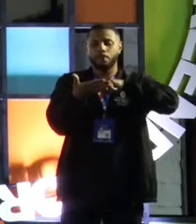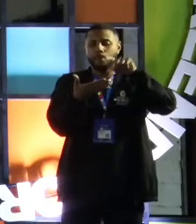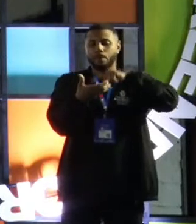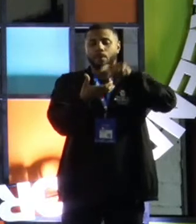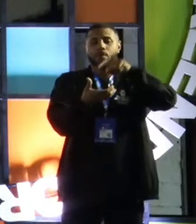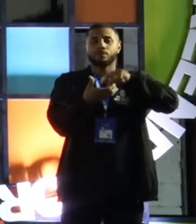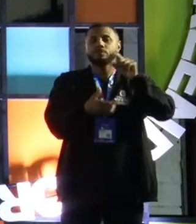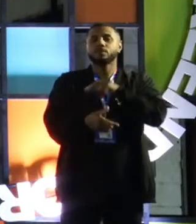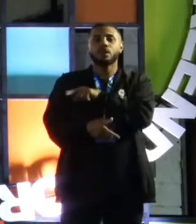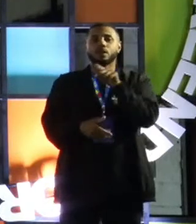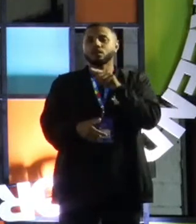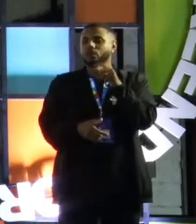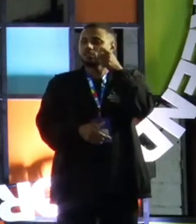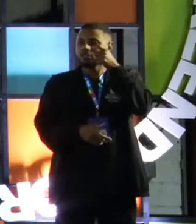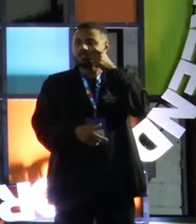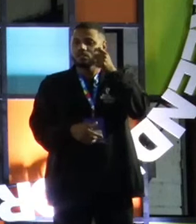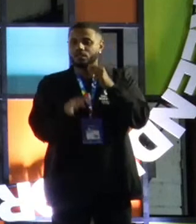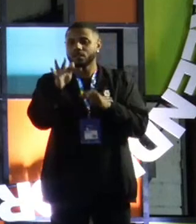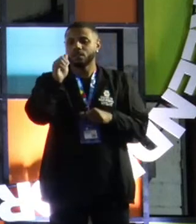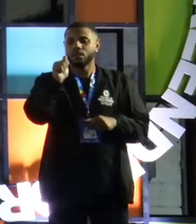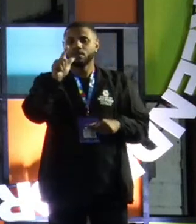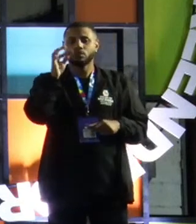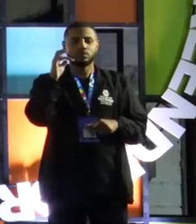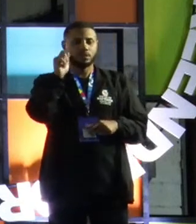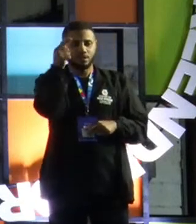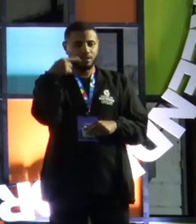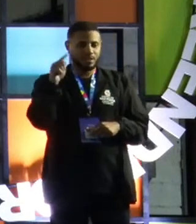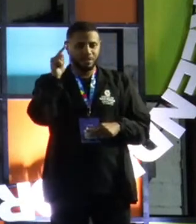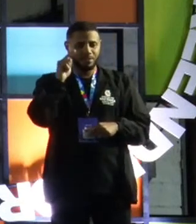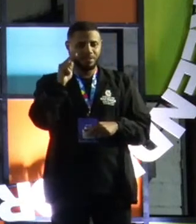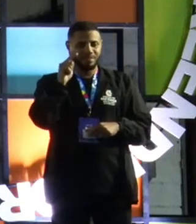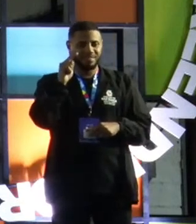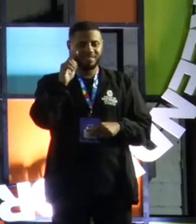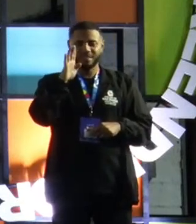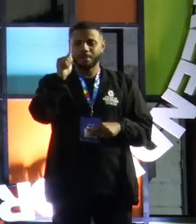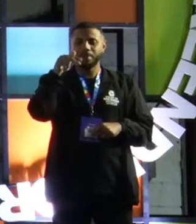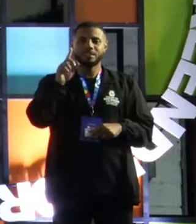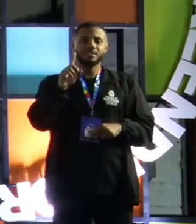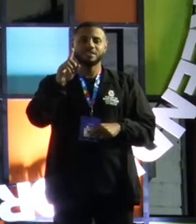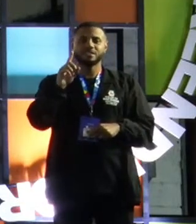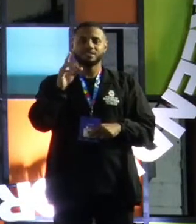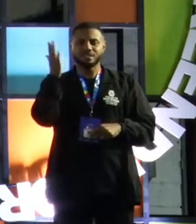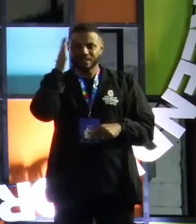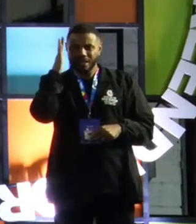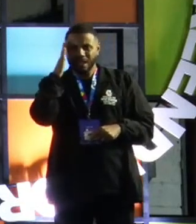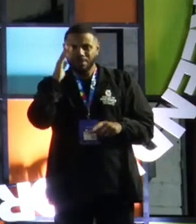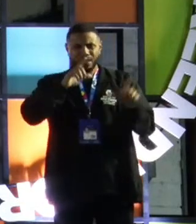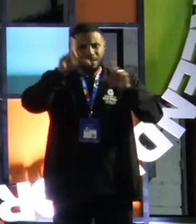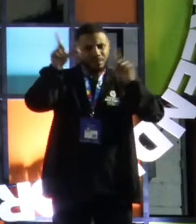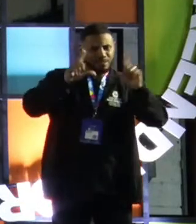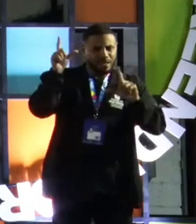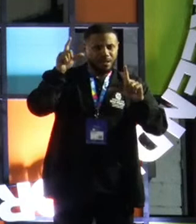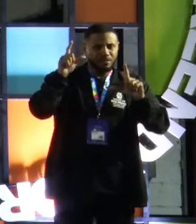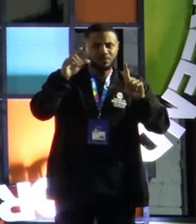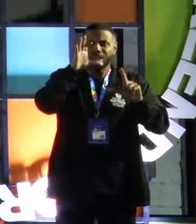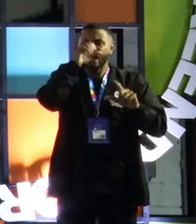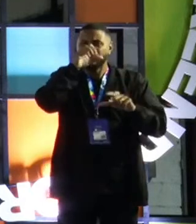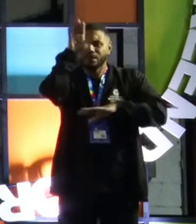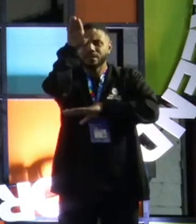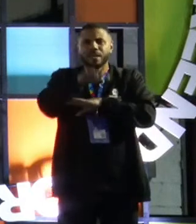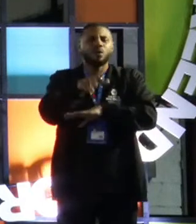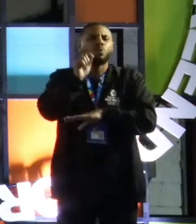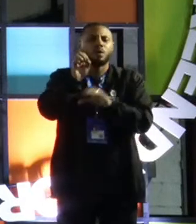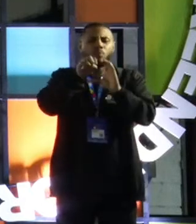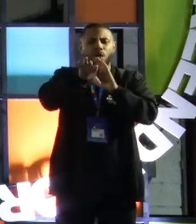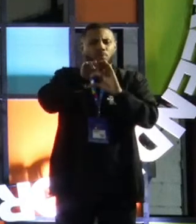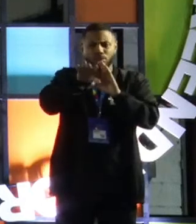assiste o Faustão na Band? Ou quem sabe qual que é a programação? Quem sabe qual é a programação do sábado à tarde que passa na